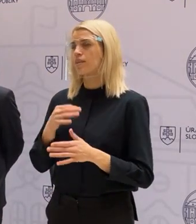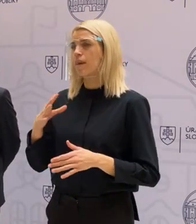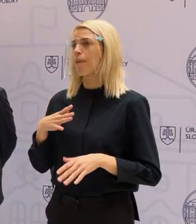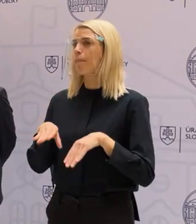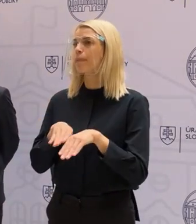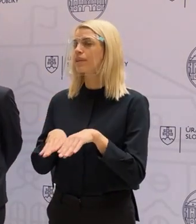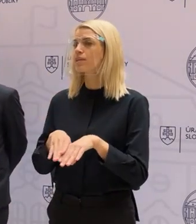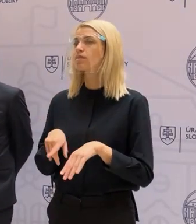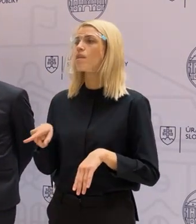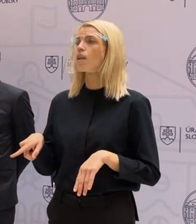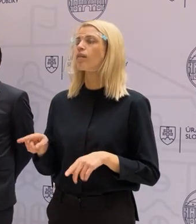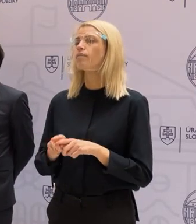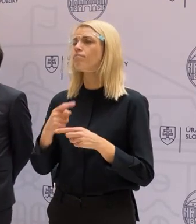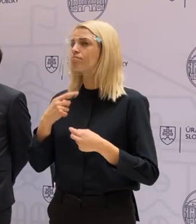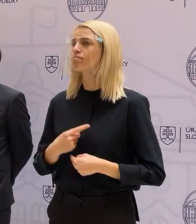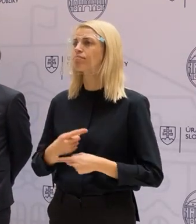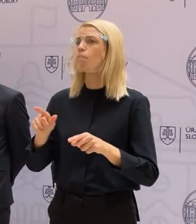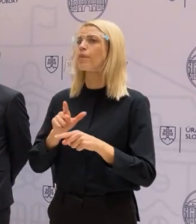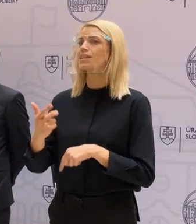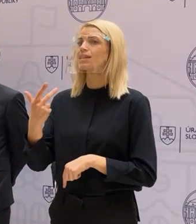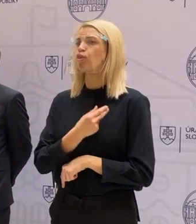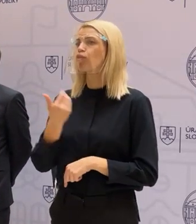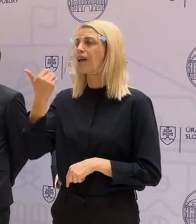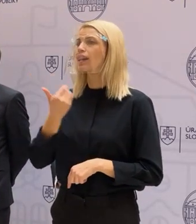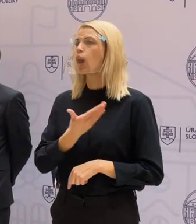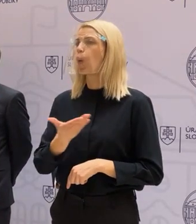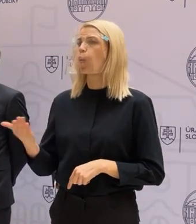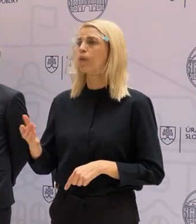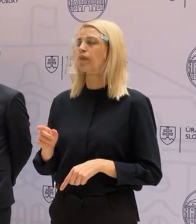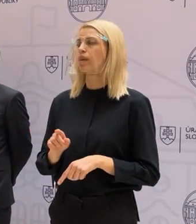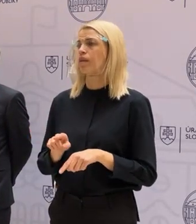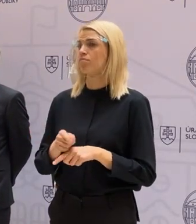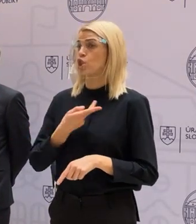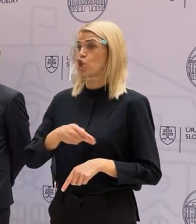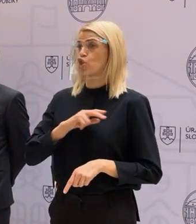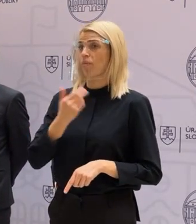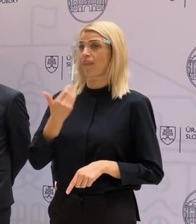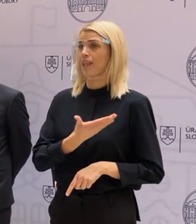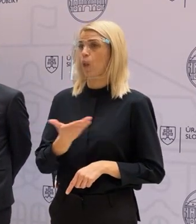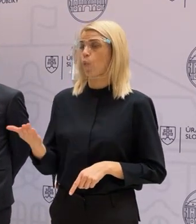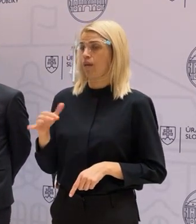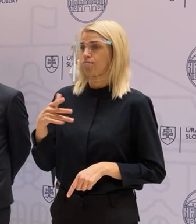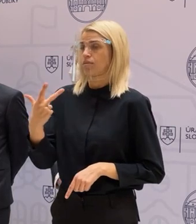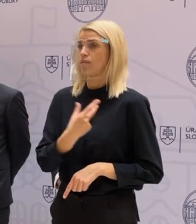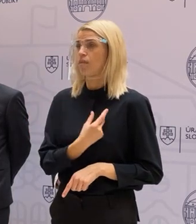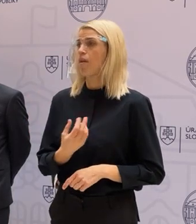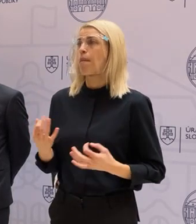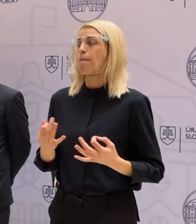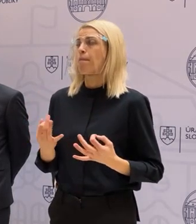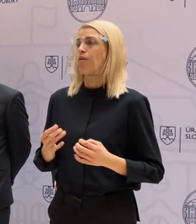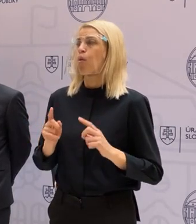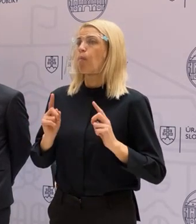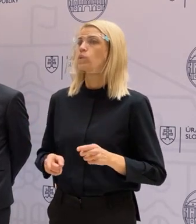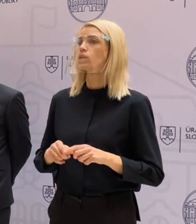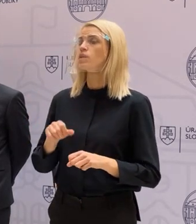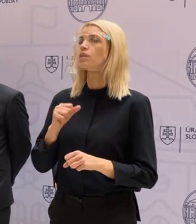Ak by ste mohli vyslať nejaký signál pre zaočkovaných ľudí, ktorí sú teda v našej republike zodpovední, prečo musela prísť takémeto